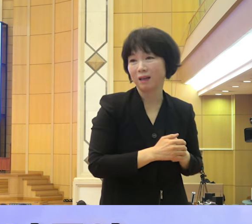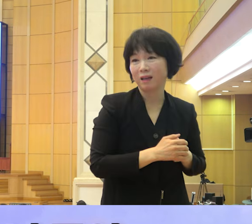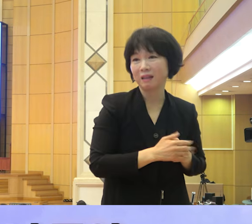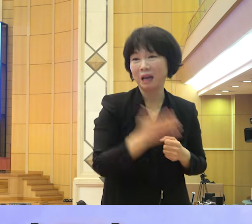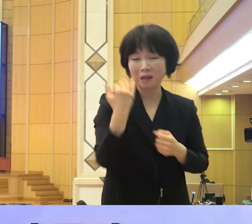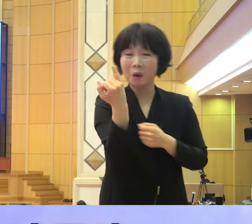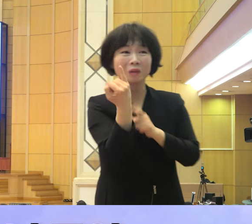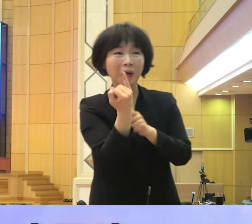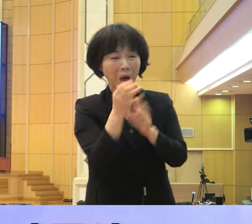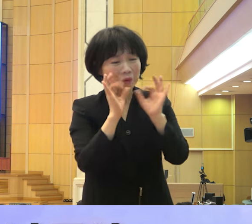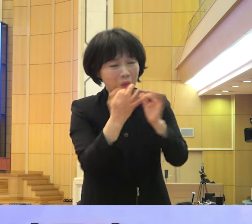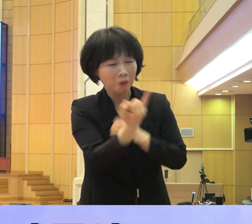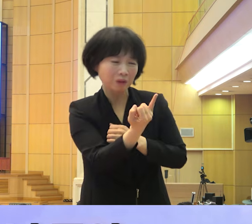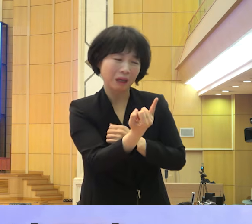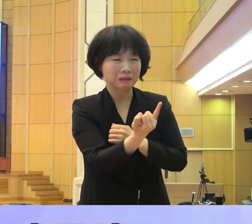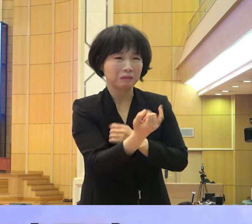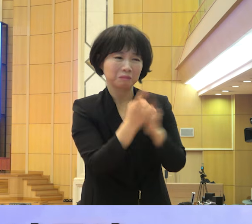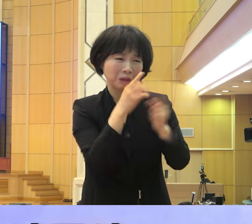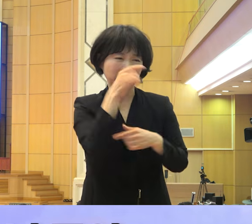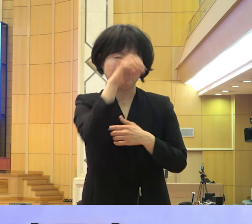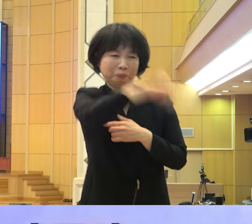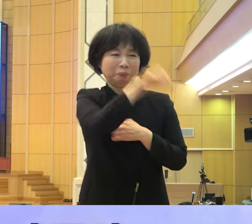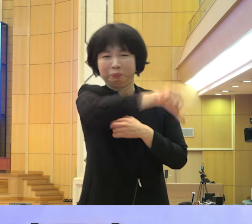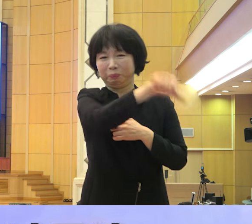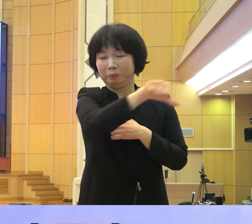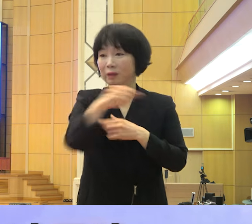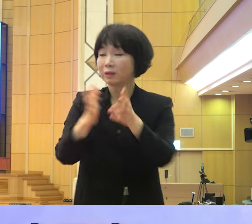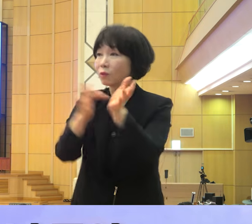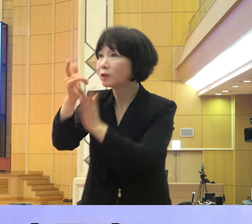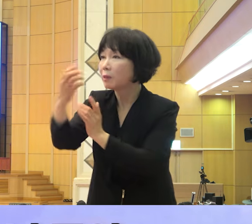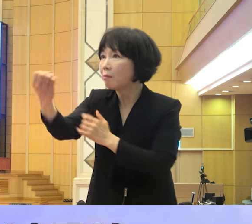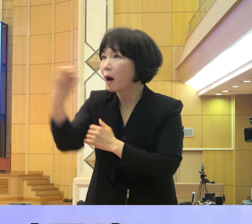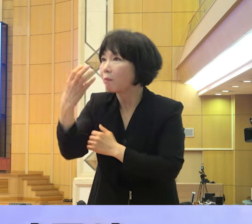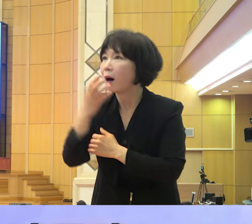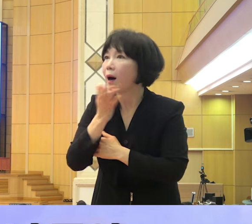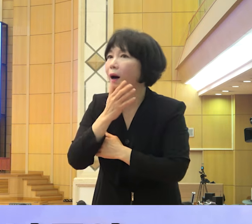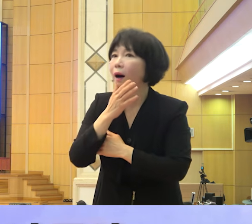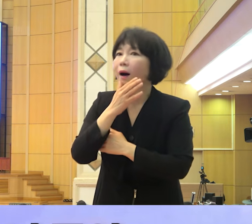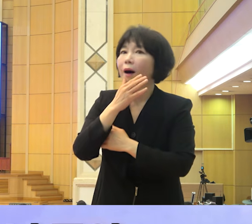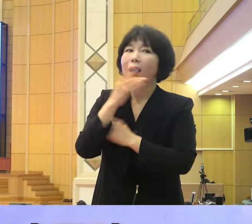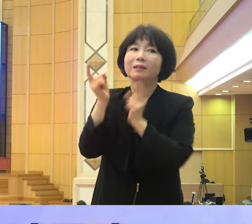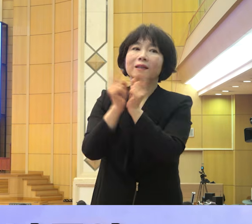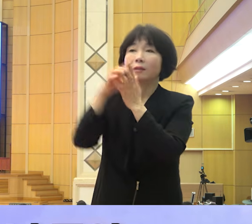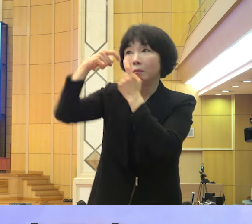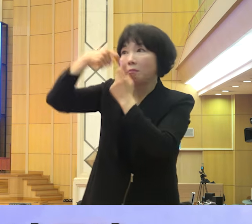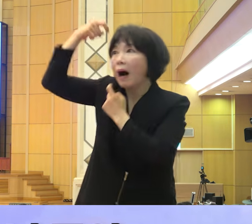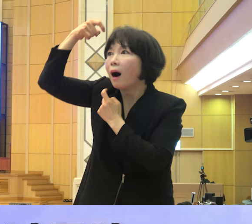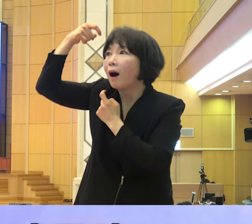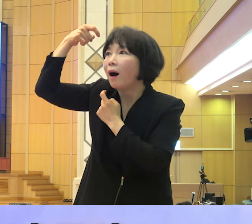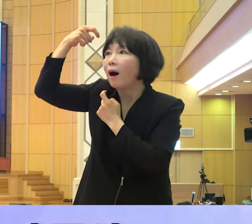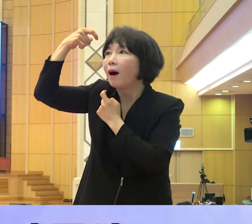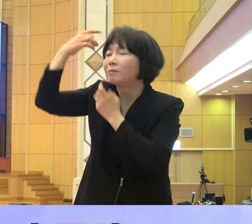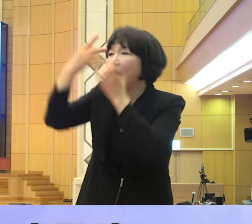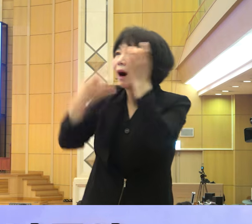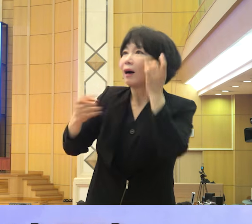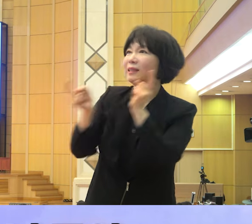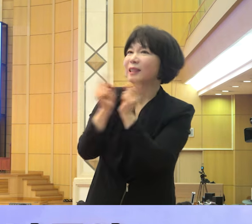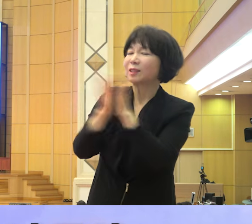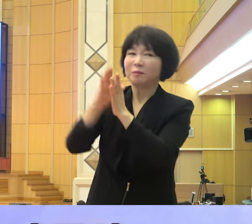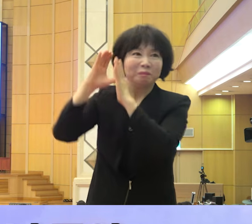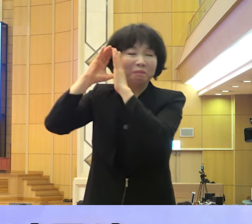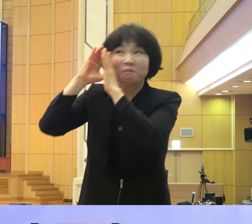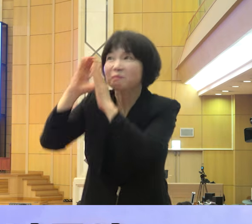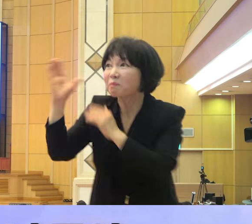말을 가지고 예수를 믿는 게 아니니, 이는 우리가 친히 예수님으로부터 친히 말씀을